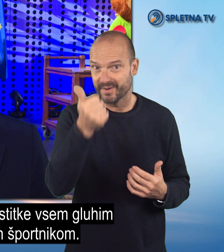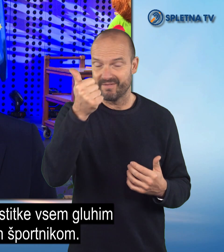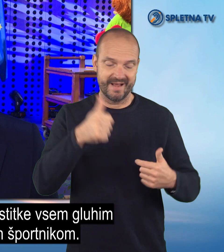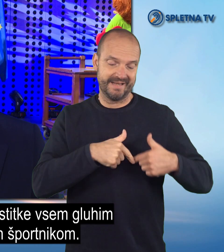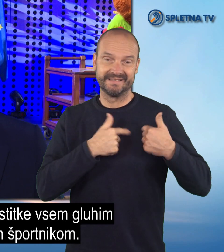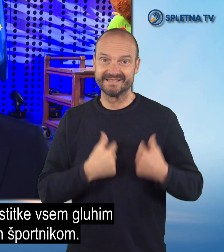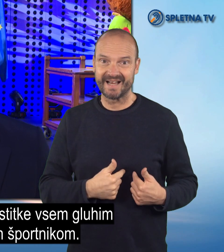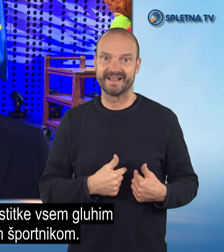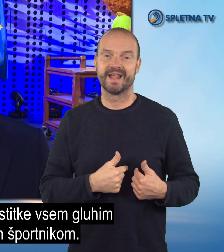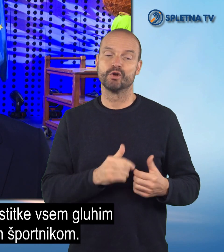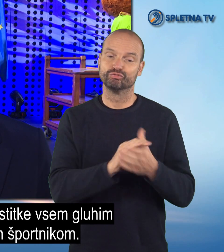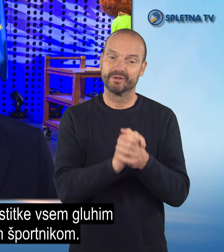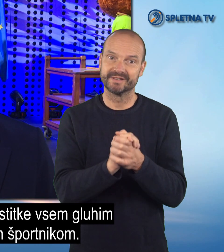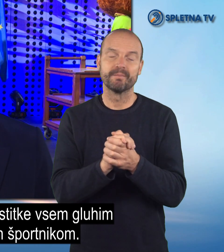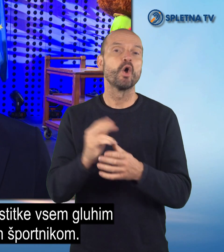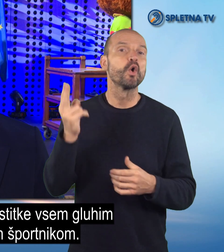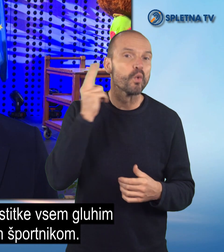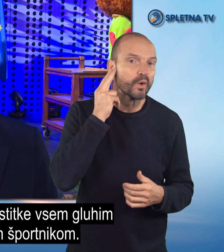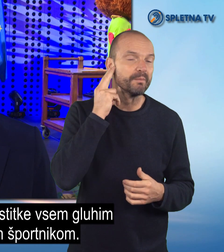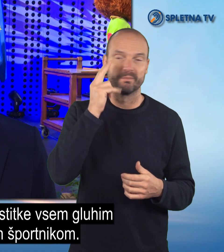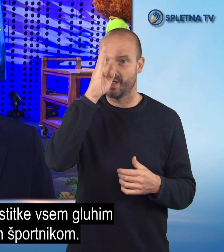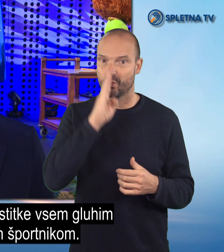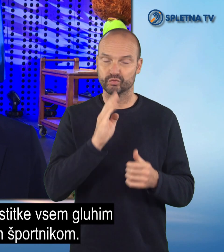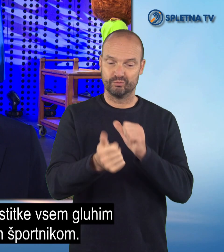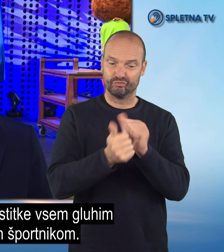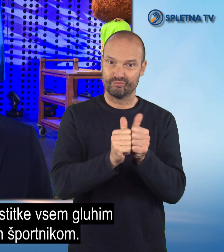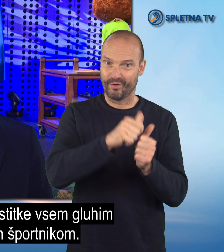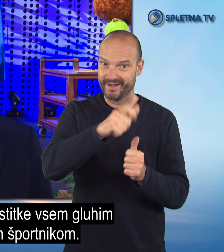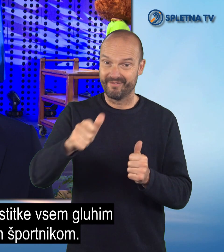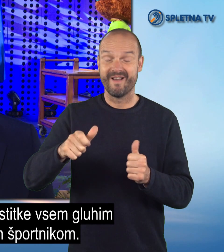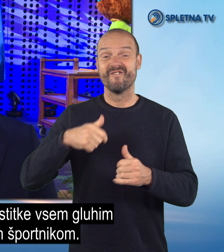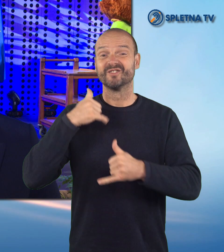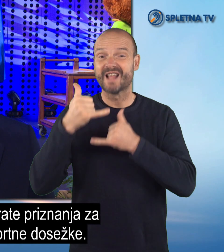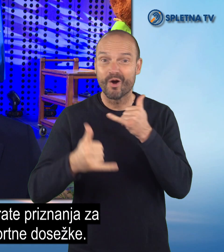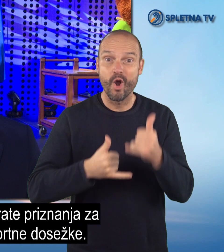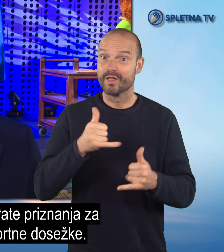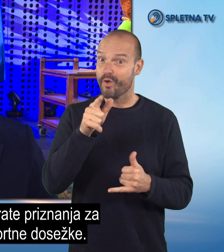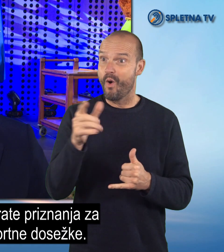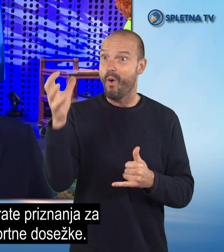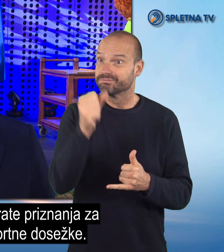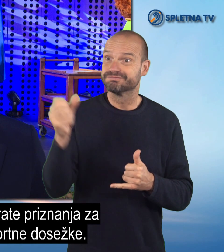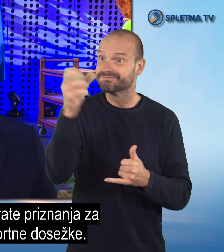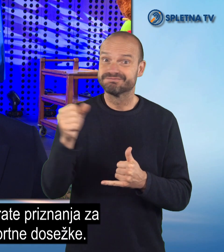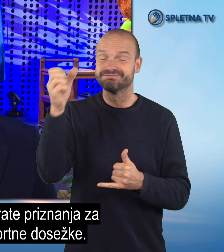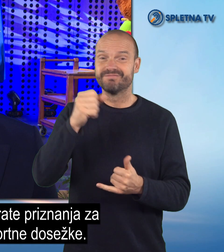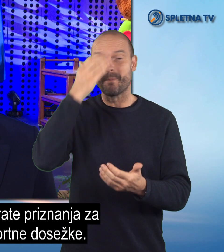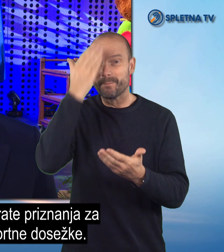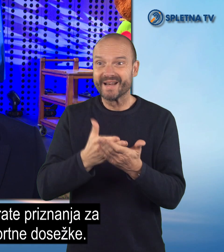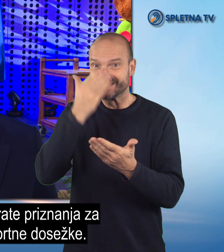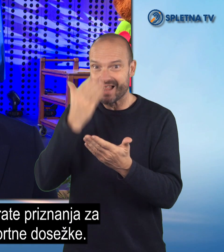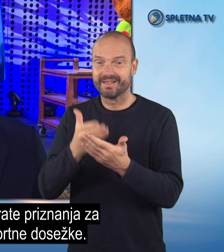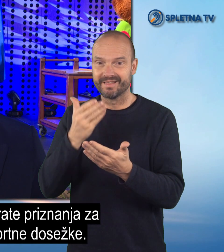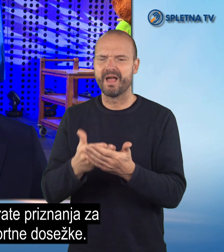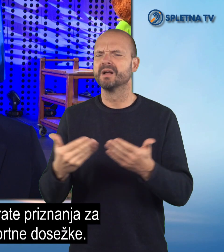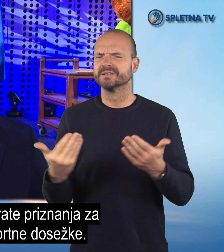Najprej seveda iskrene čestitke vsem gluhim in naglušnim športnicam in športnikom. Vsako leto pobirate